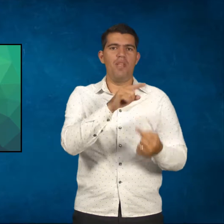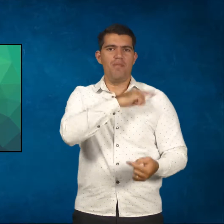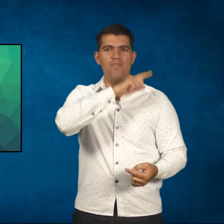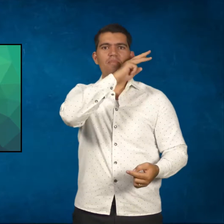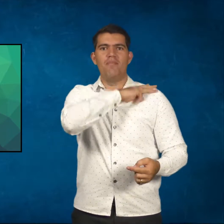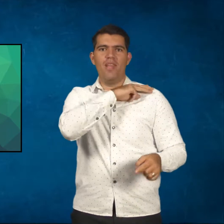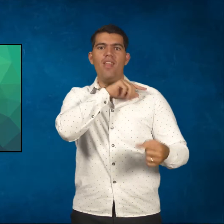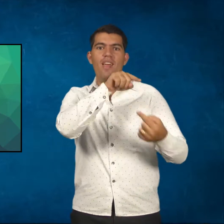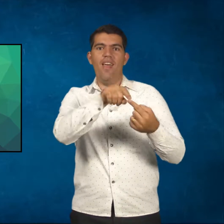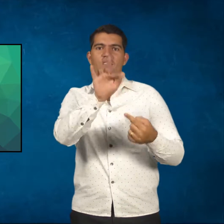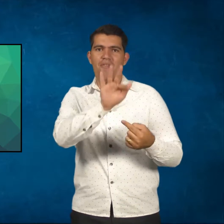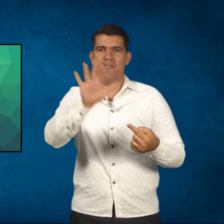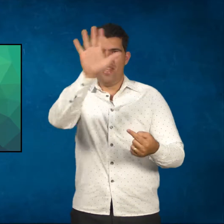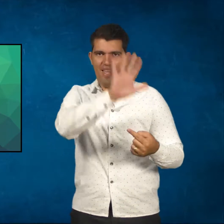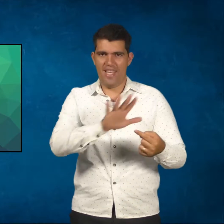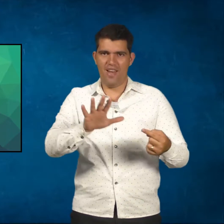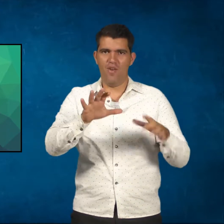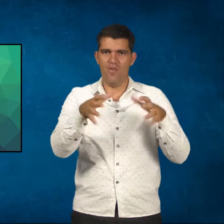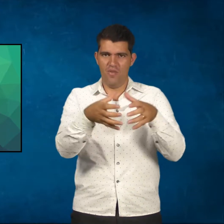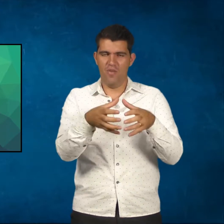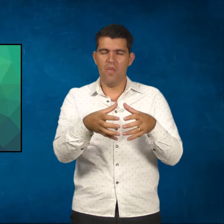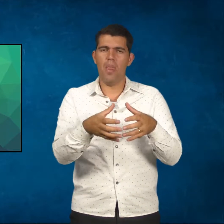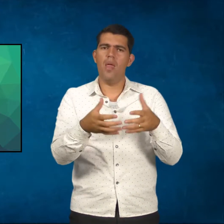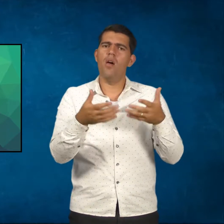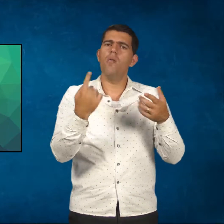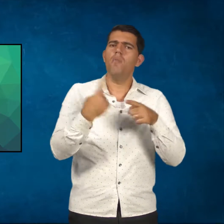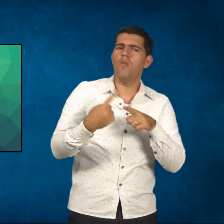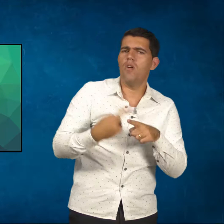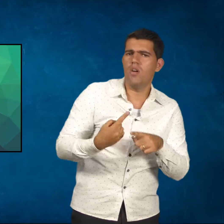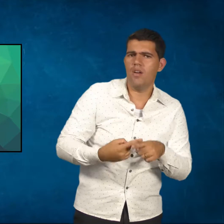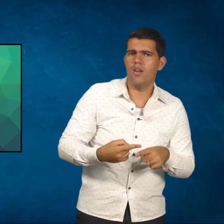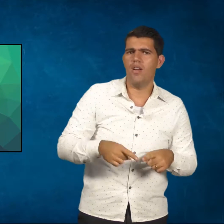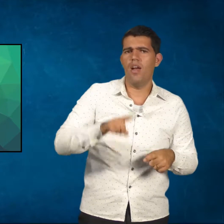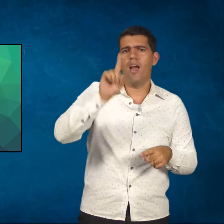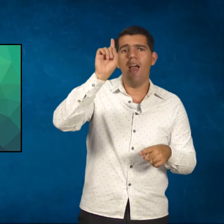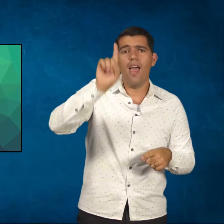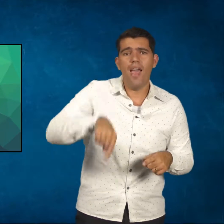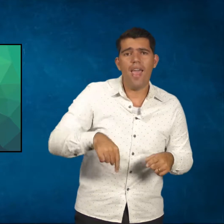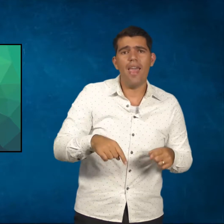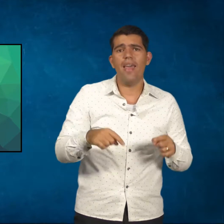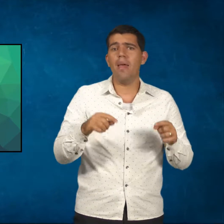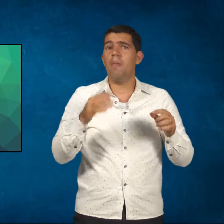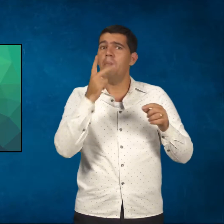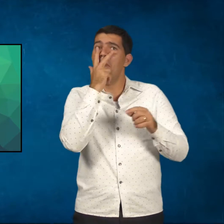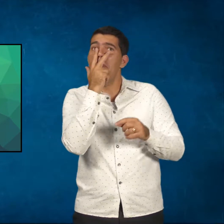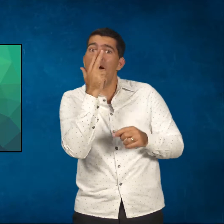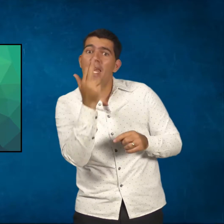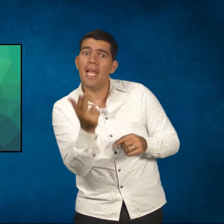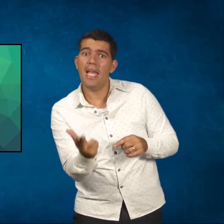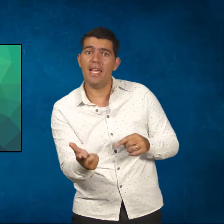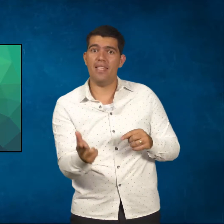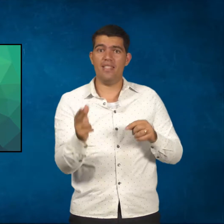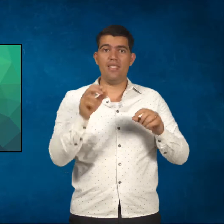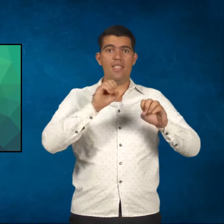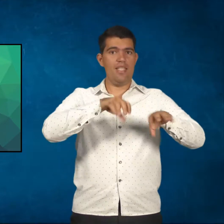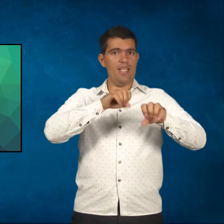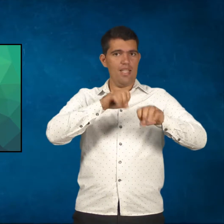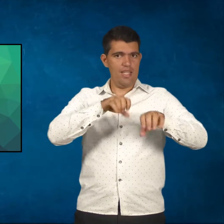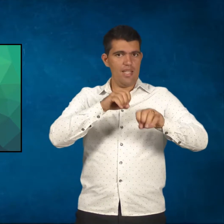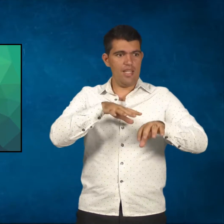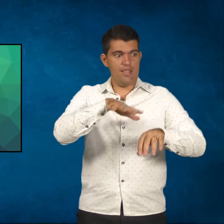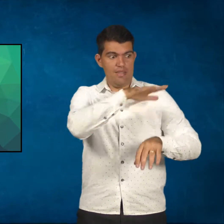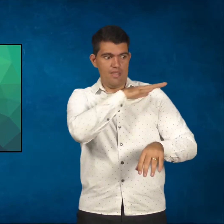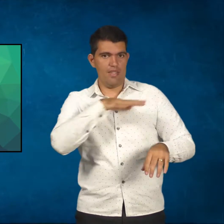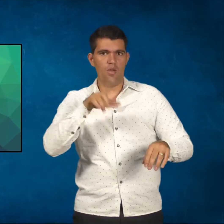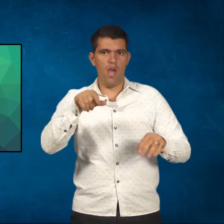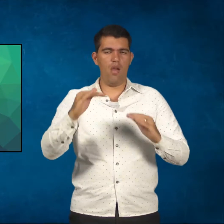Federal. Isso sob a justificativa de uma suposta elitização do ensino ministrado